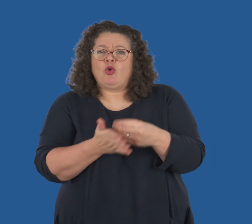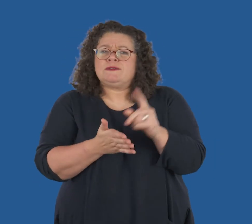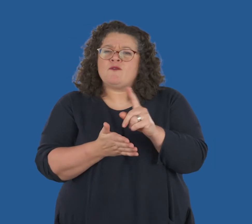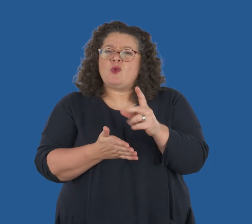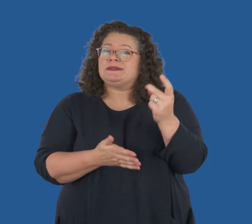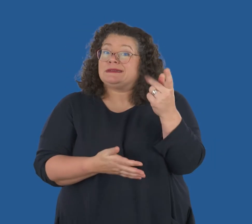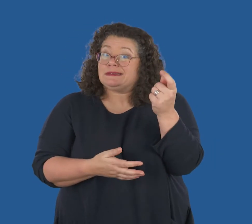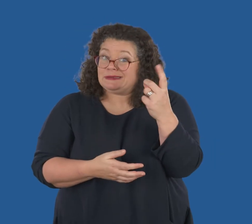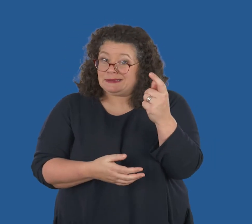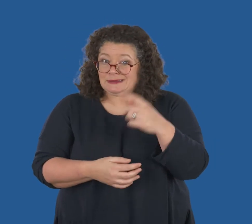tacsis.